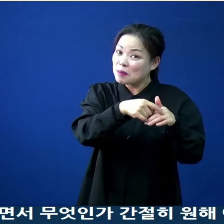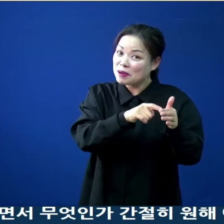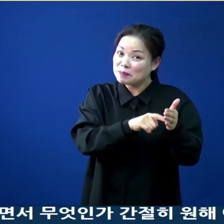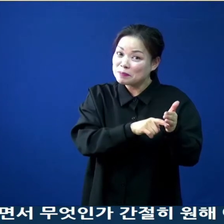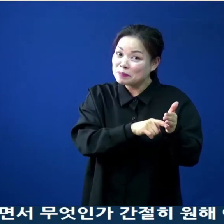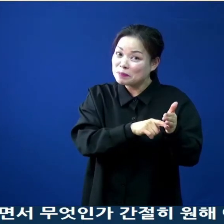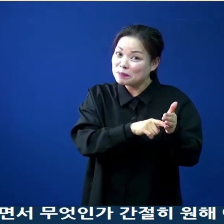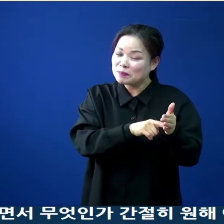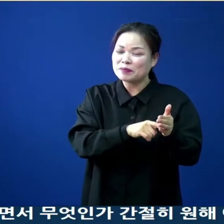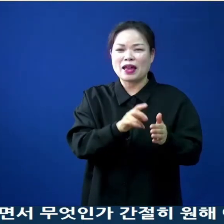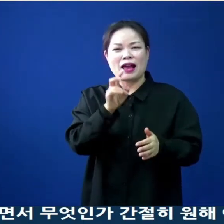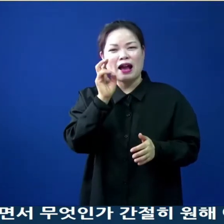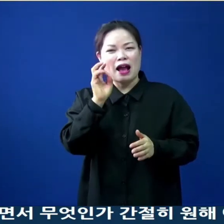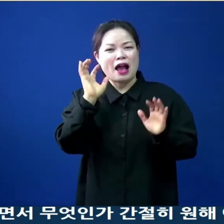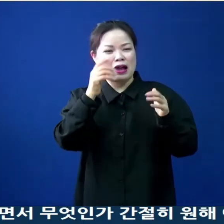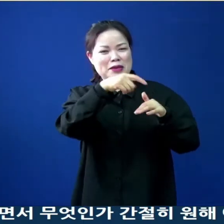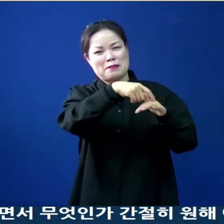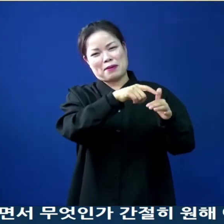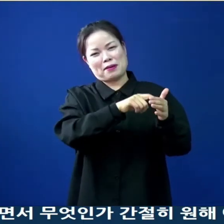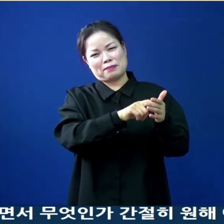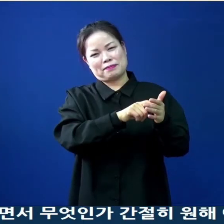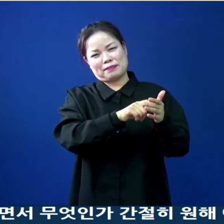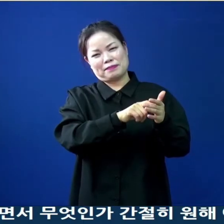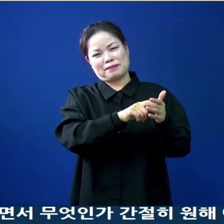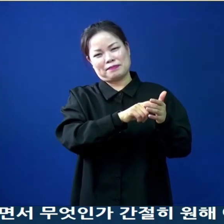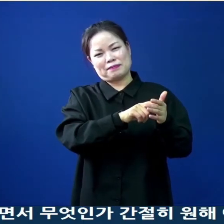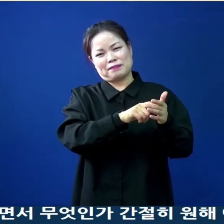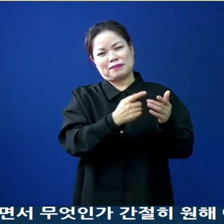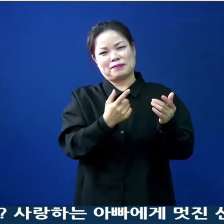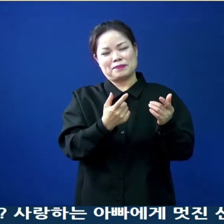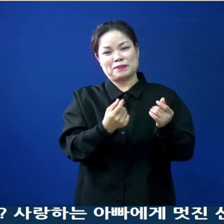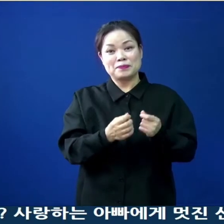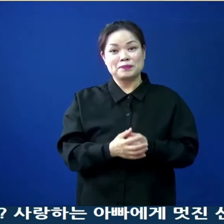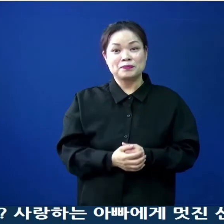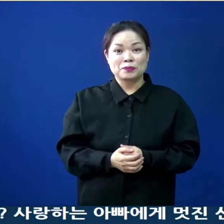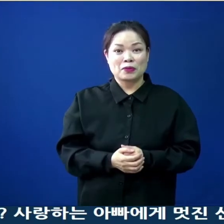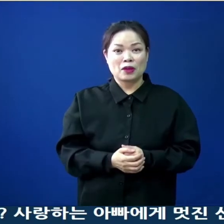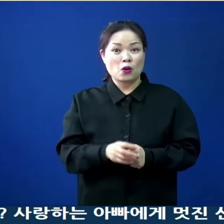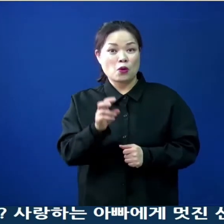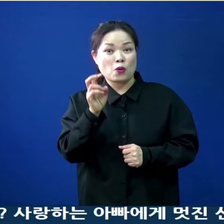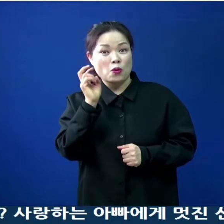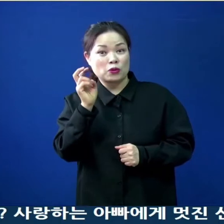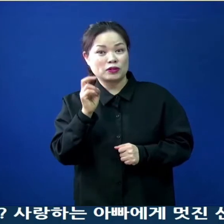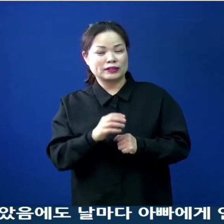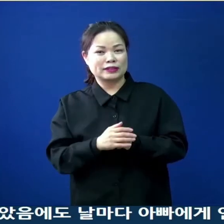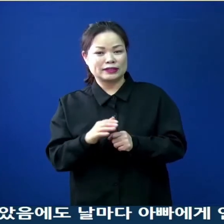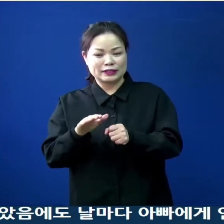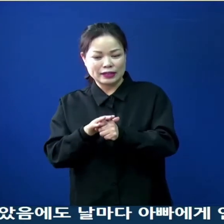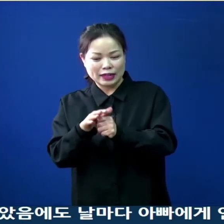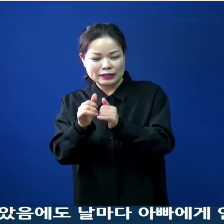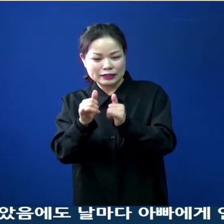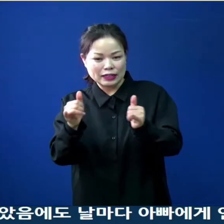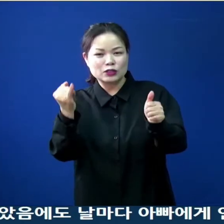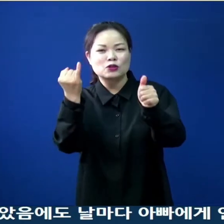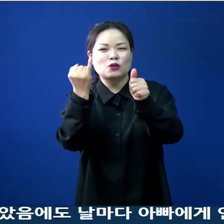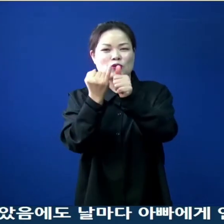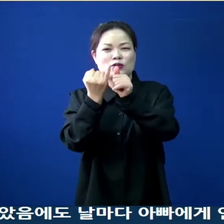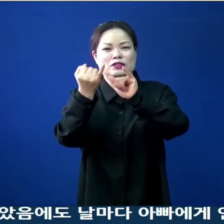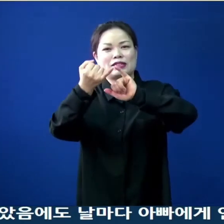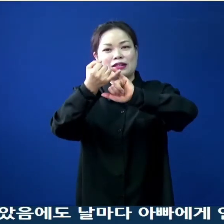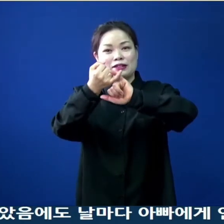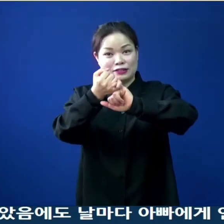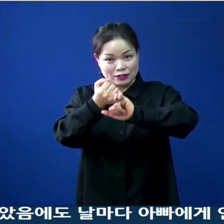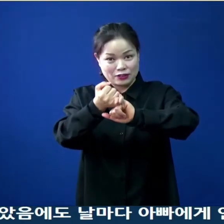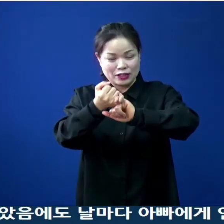심정, 아마 아이의 심정이 이런 마음일 것입니다. 혹은 사랑하는 사람과 결혼 약속을